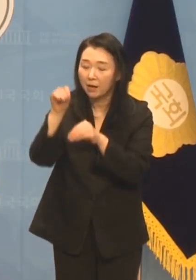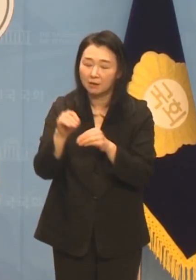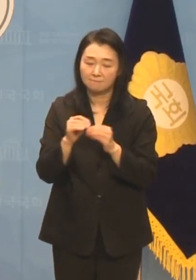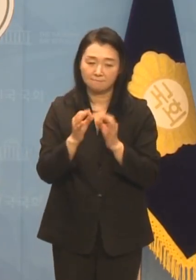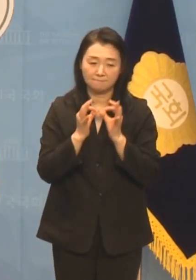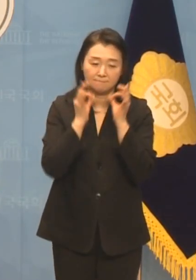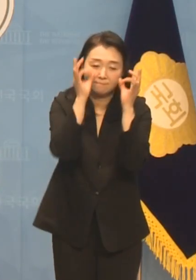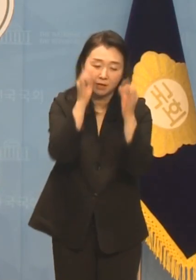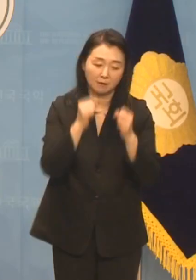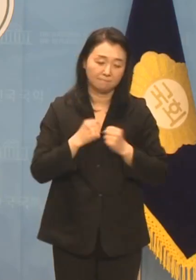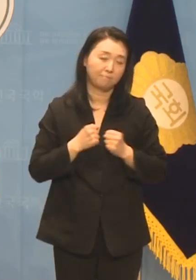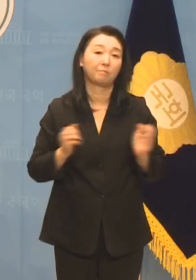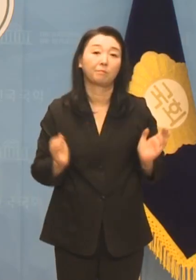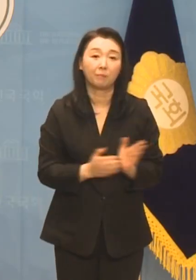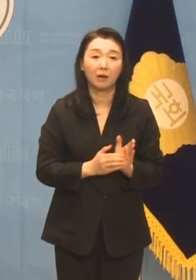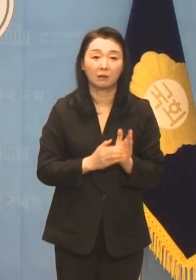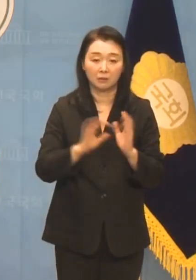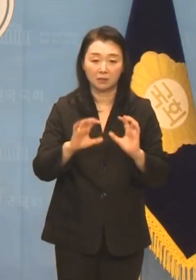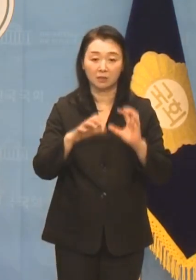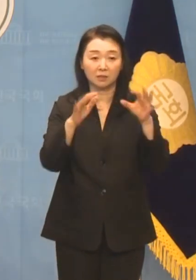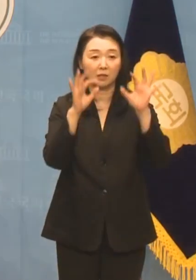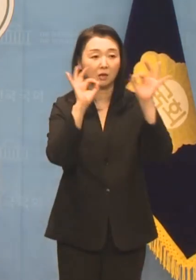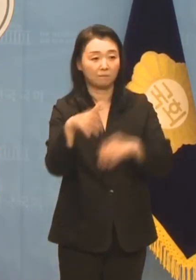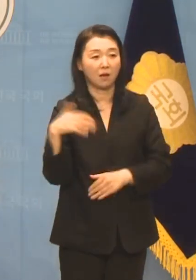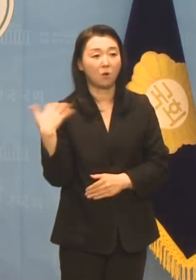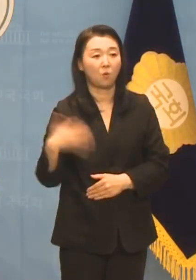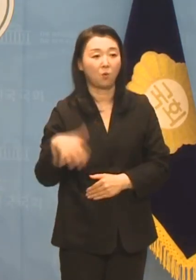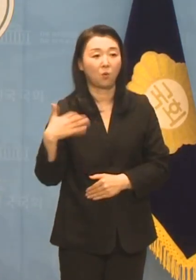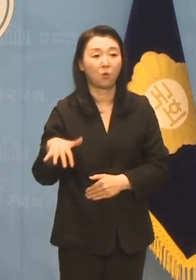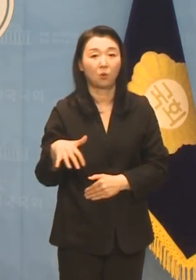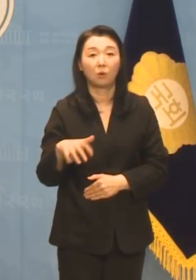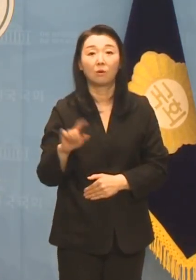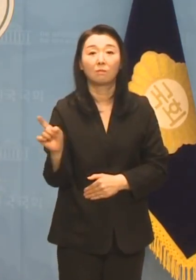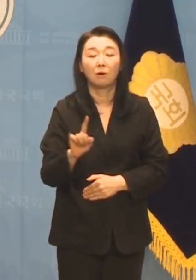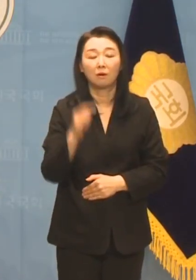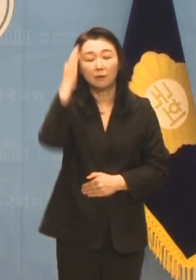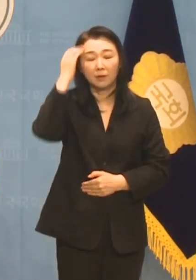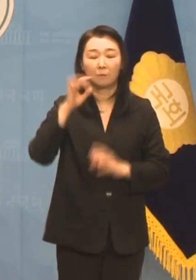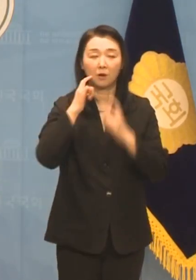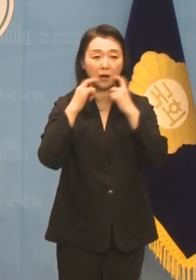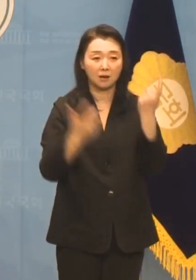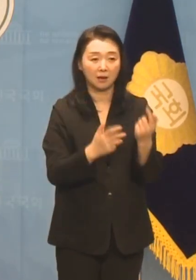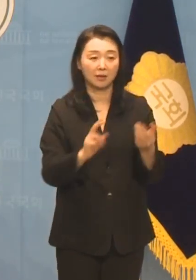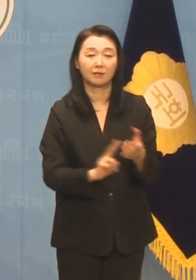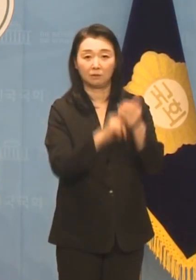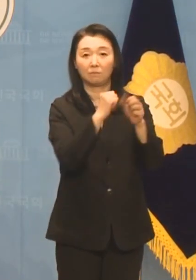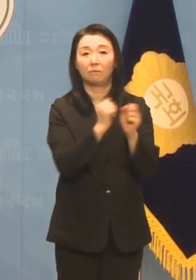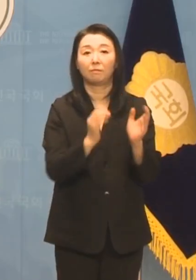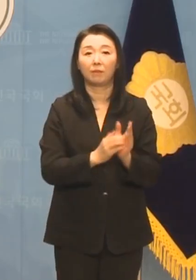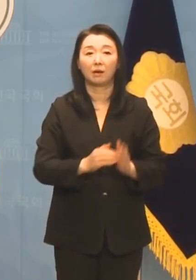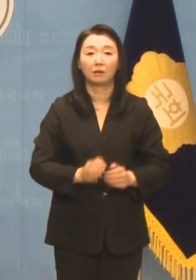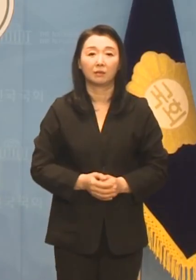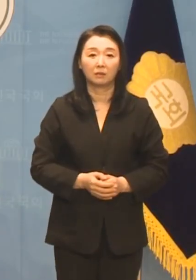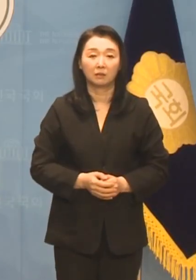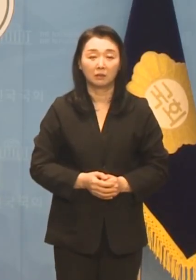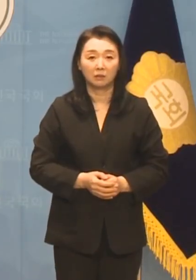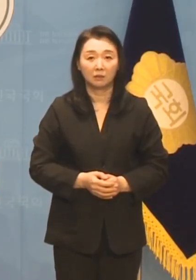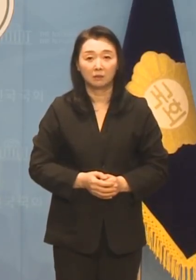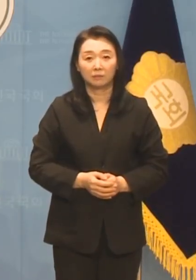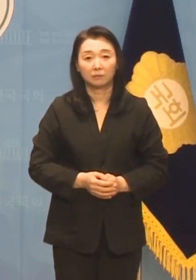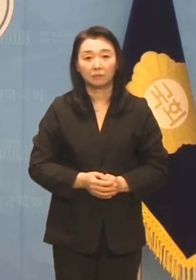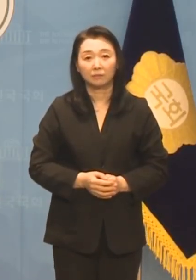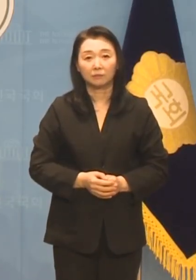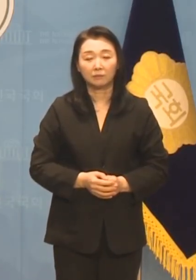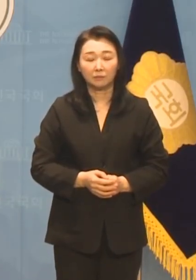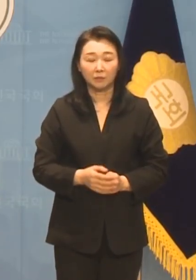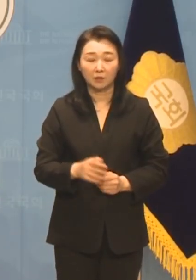결과 세계가 놀란 한강의 기적을 이뤄냈습니다. 효율성 높고